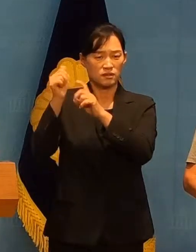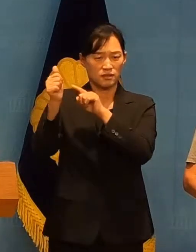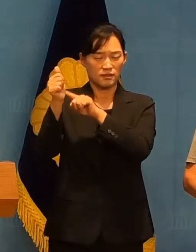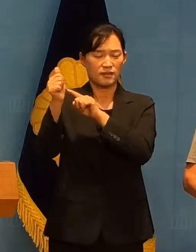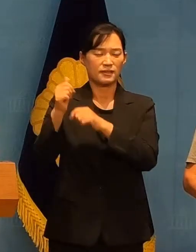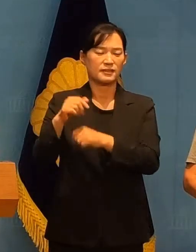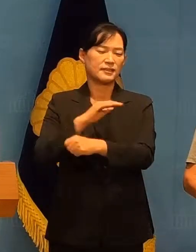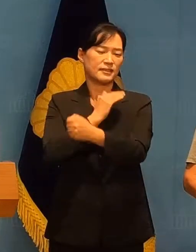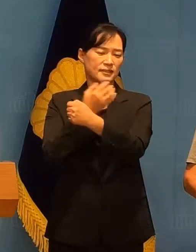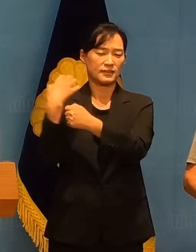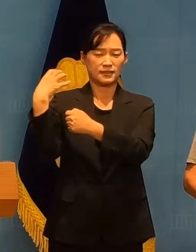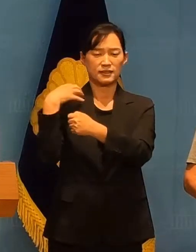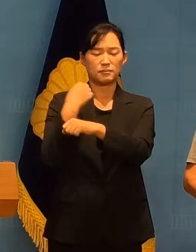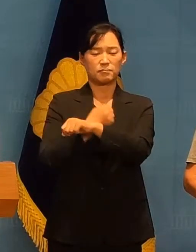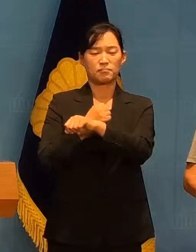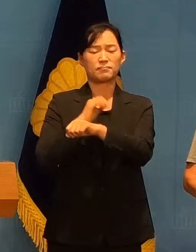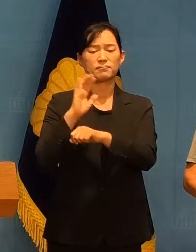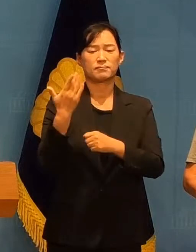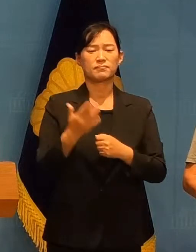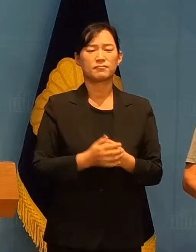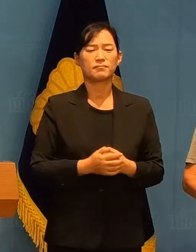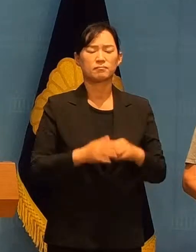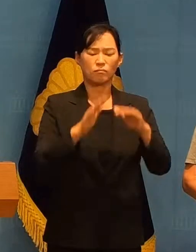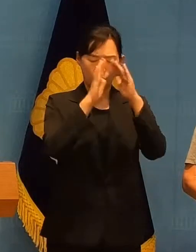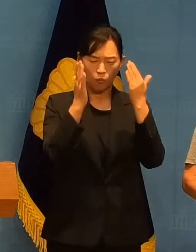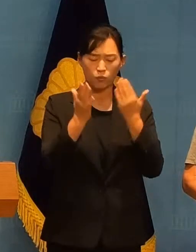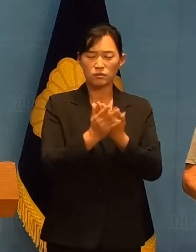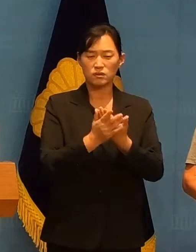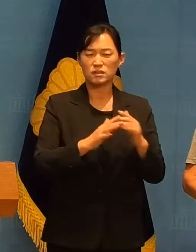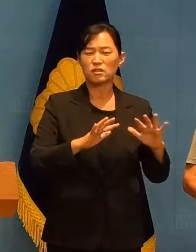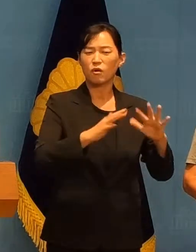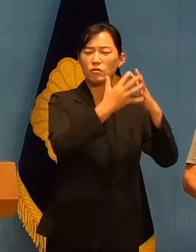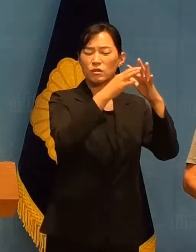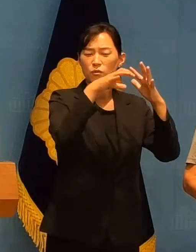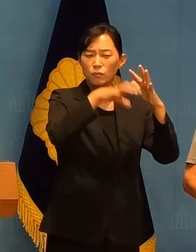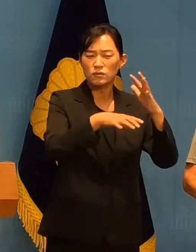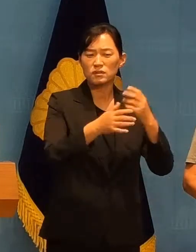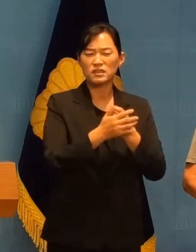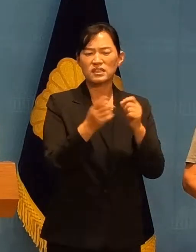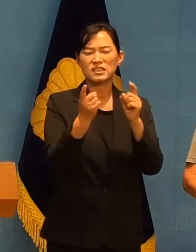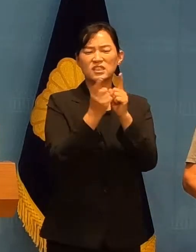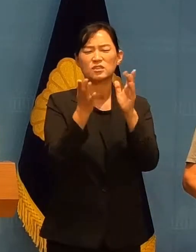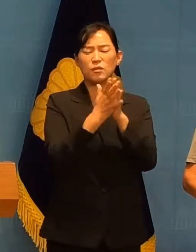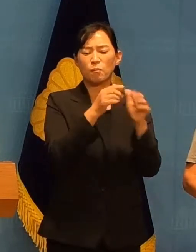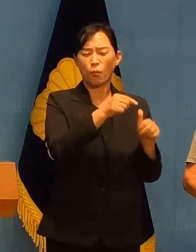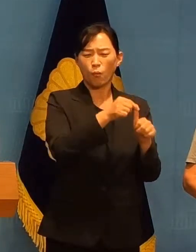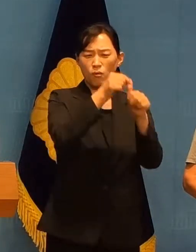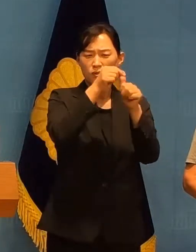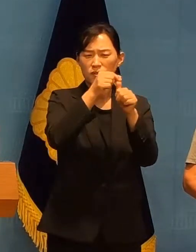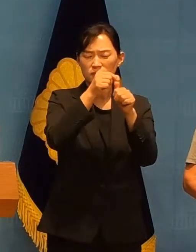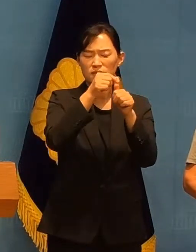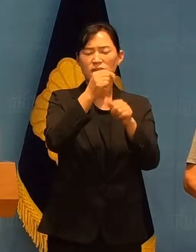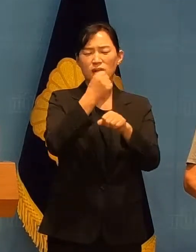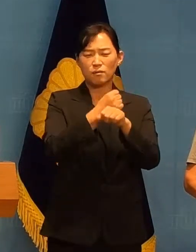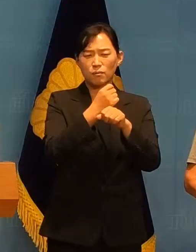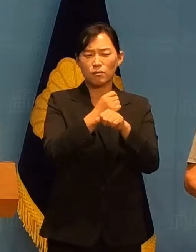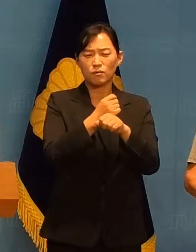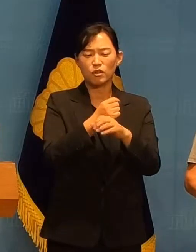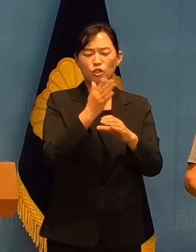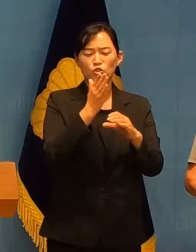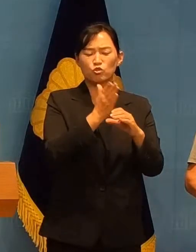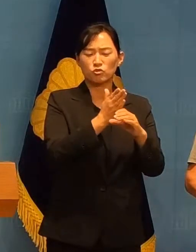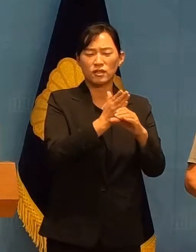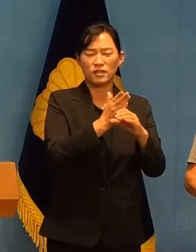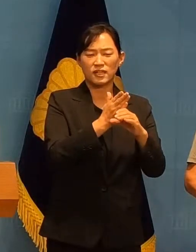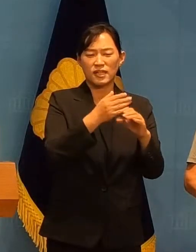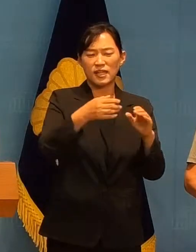책임져야 한다는 것입니다. 모든 건설 현장은 직고용을 원칙으로 하고 중간 착취의